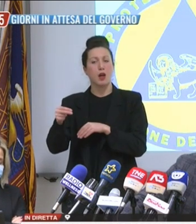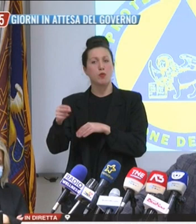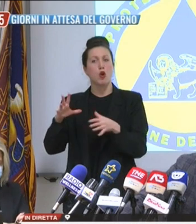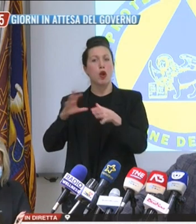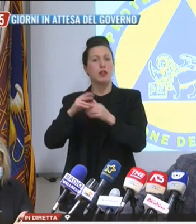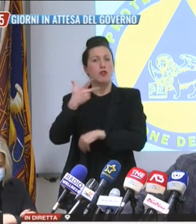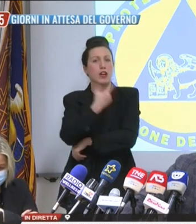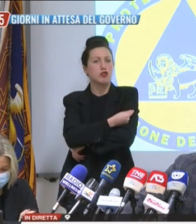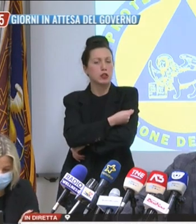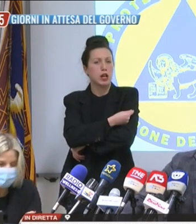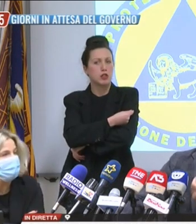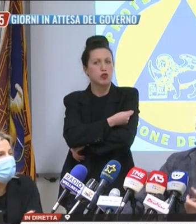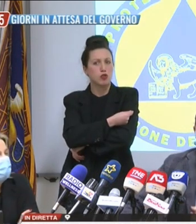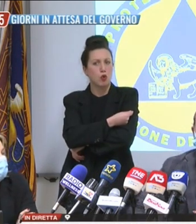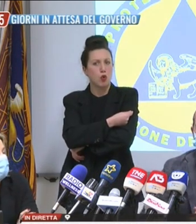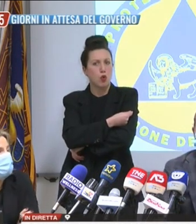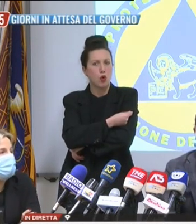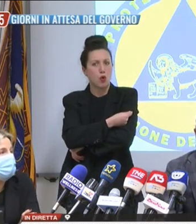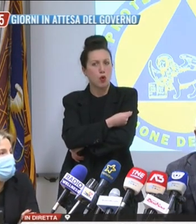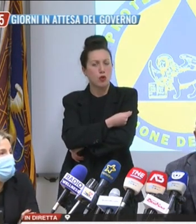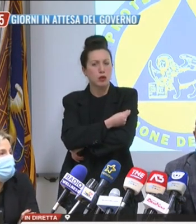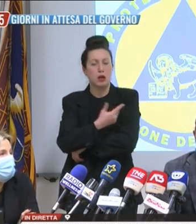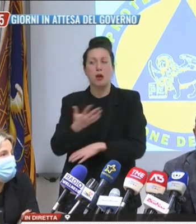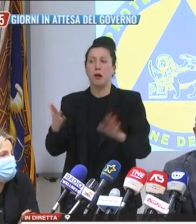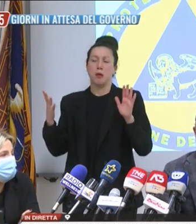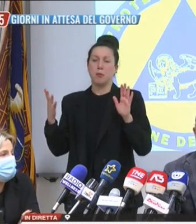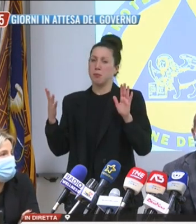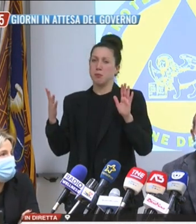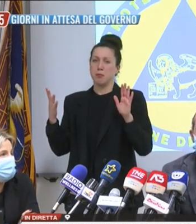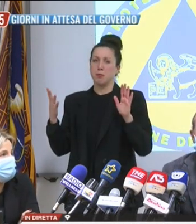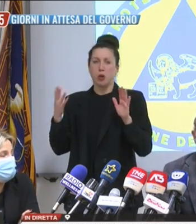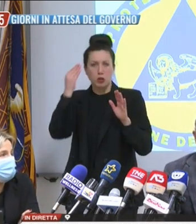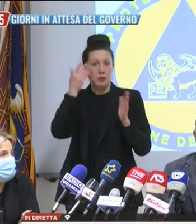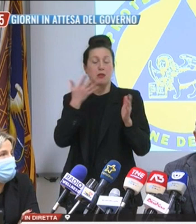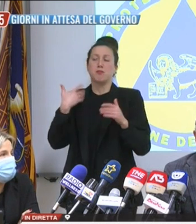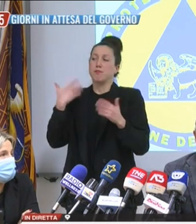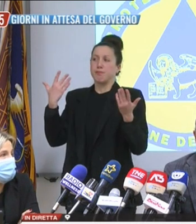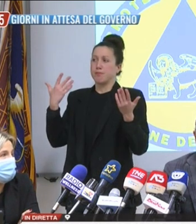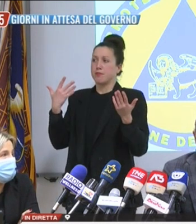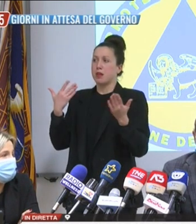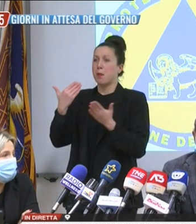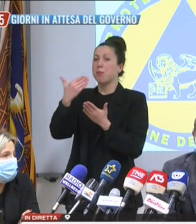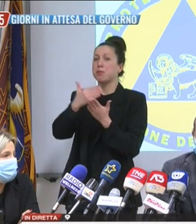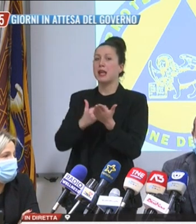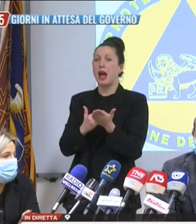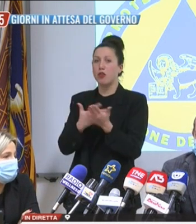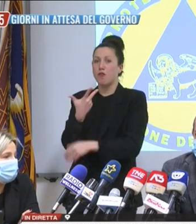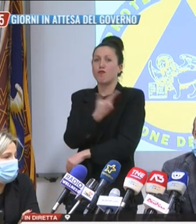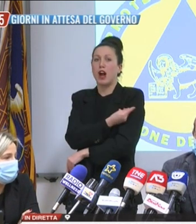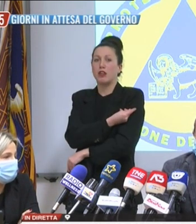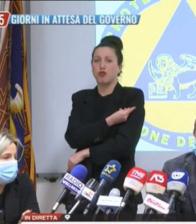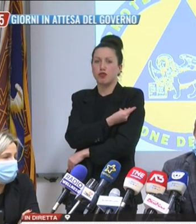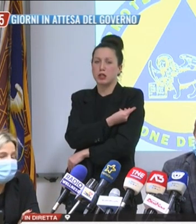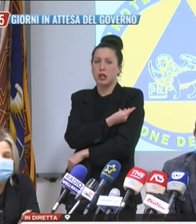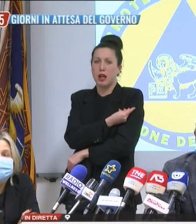Lei cosa ne pensa? No, guardate, noi abbiamo un piano vaccinale che a prescindere, cioè, siamo